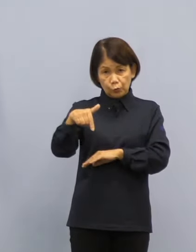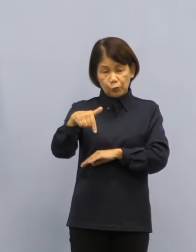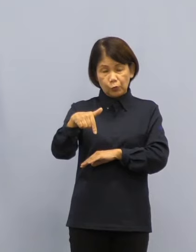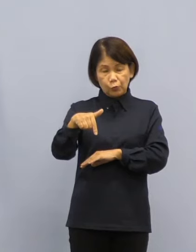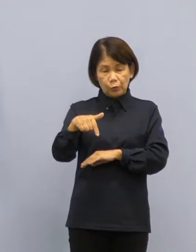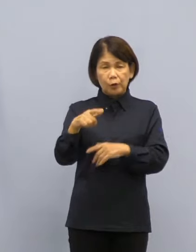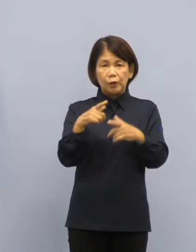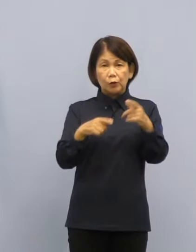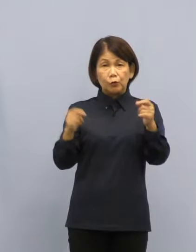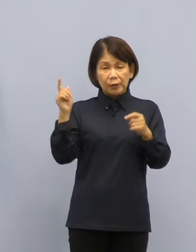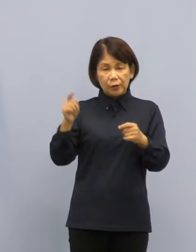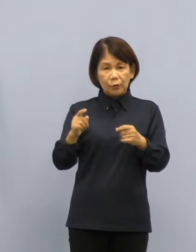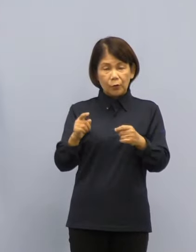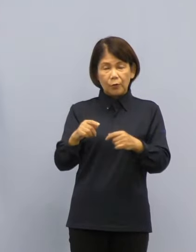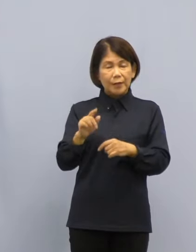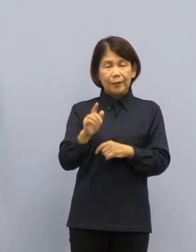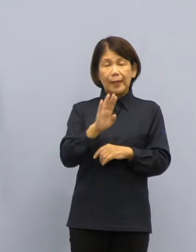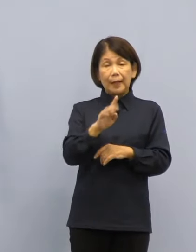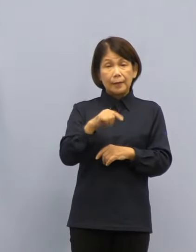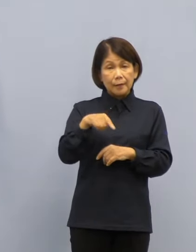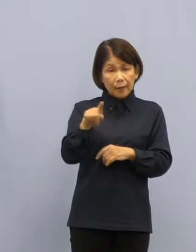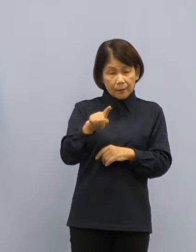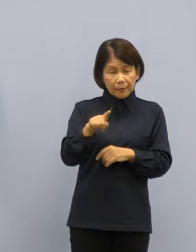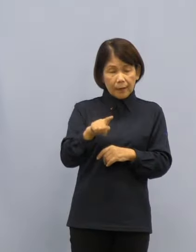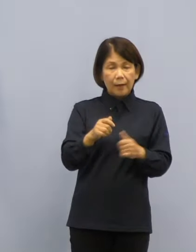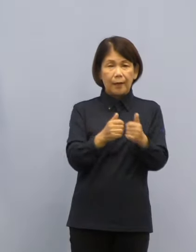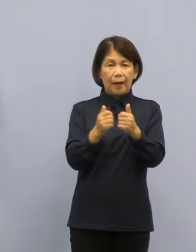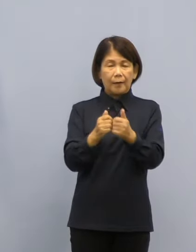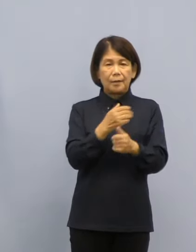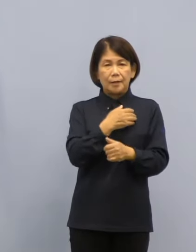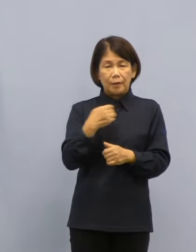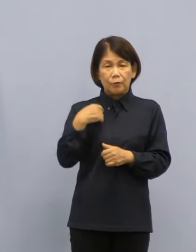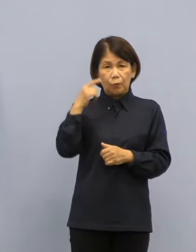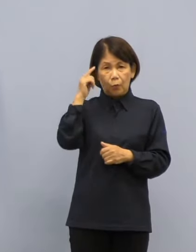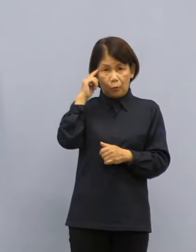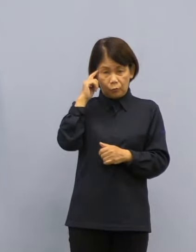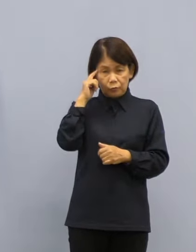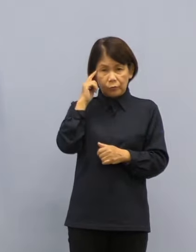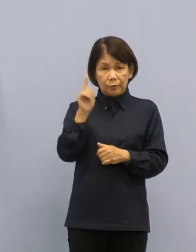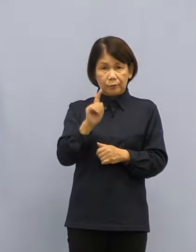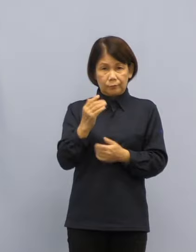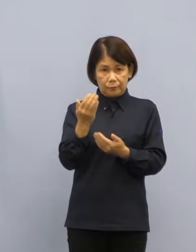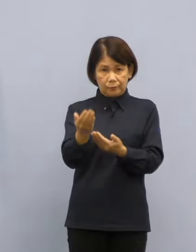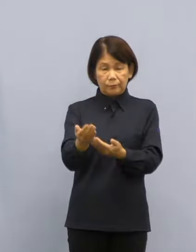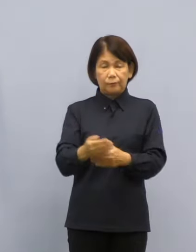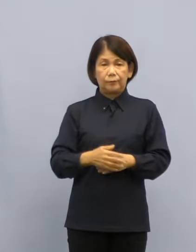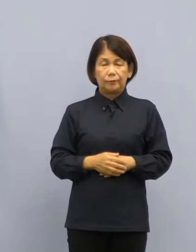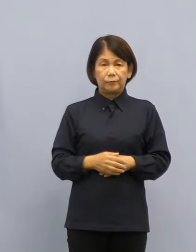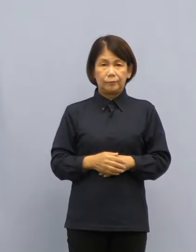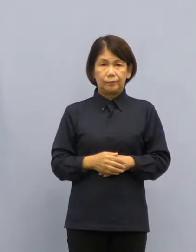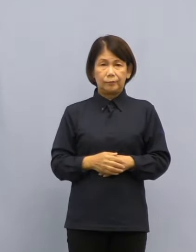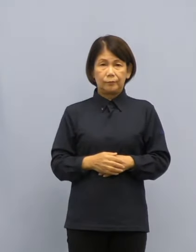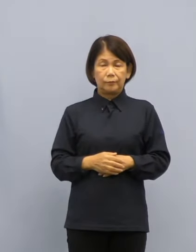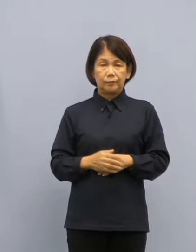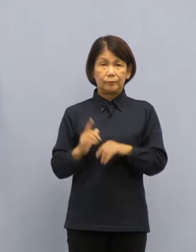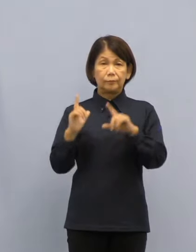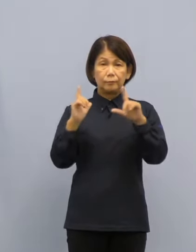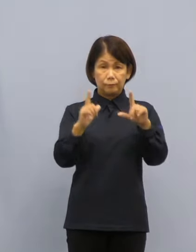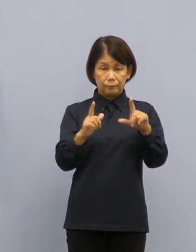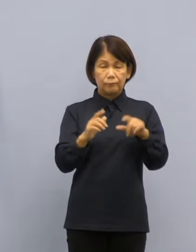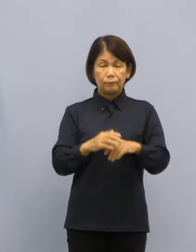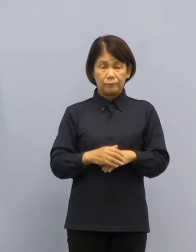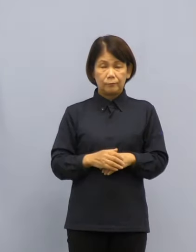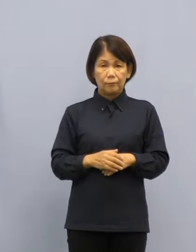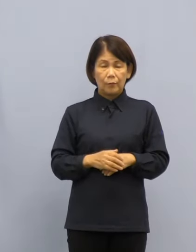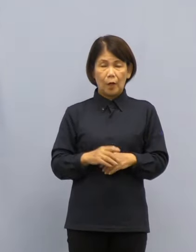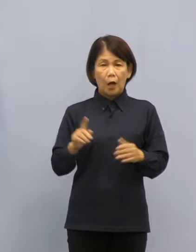ですが、そこの点について知事今なんか考えていることとかありますか？ はい、これまでもまずこれまでの経緯をお